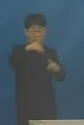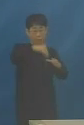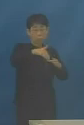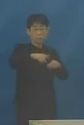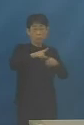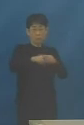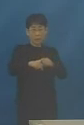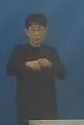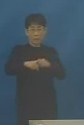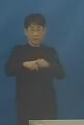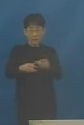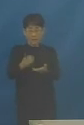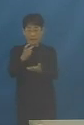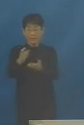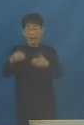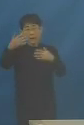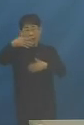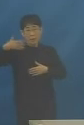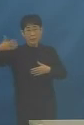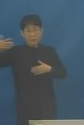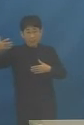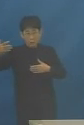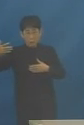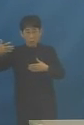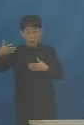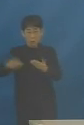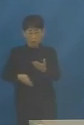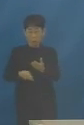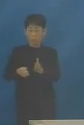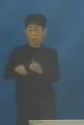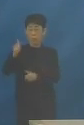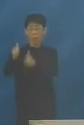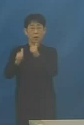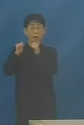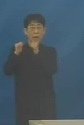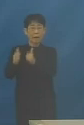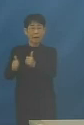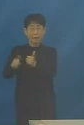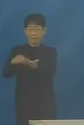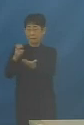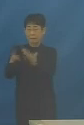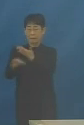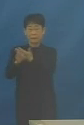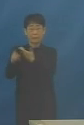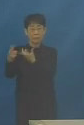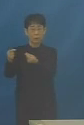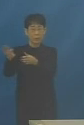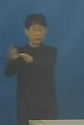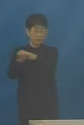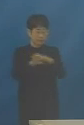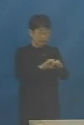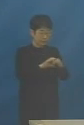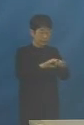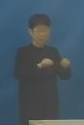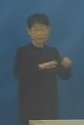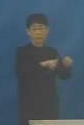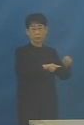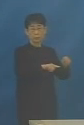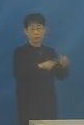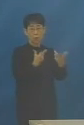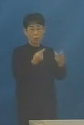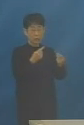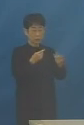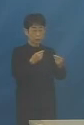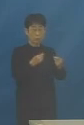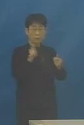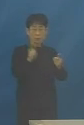1票の価値の格差の議論というのが弁護士の方を中心にして全国でソースを提起されになったんですけども今回も同じような訴訟が提供